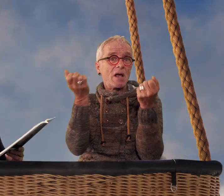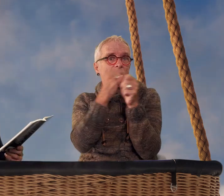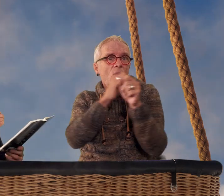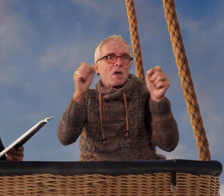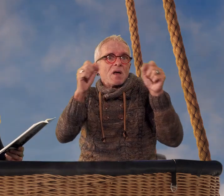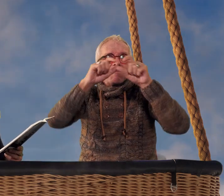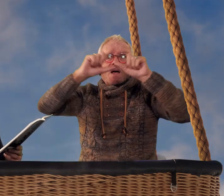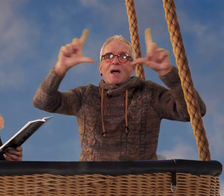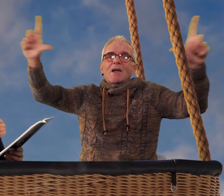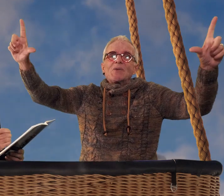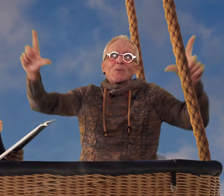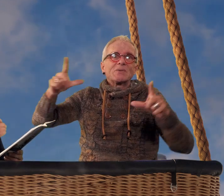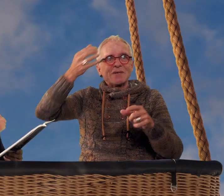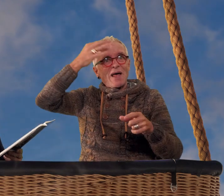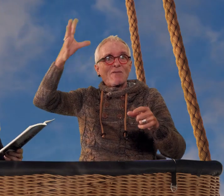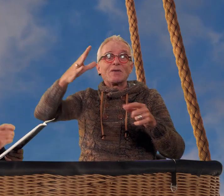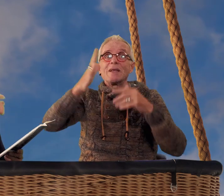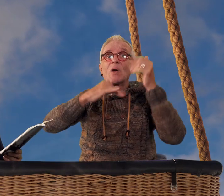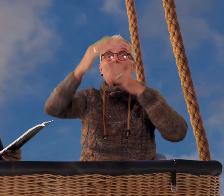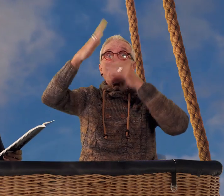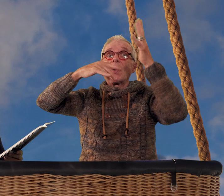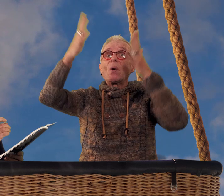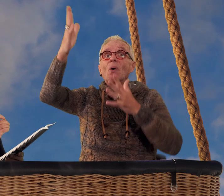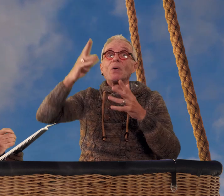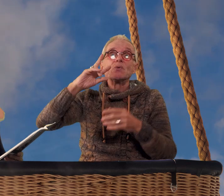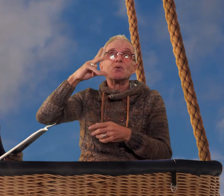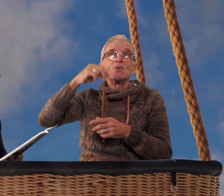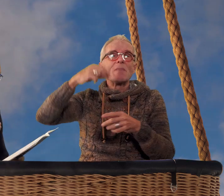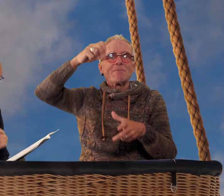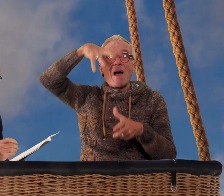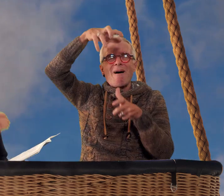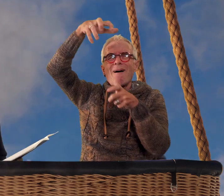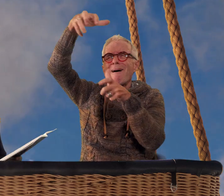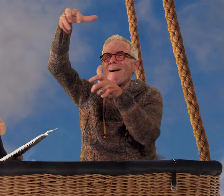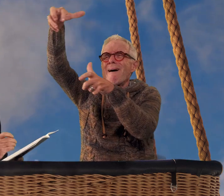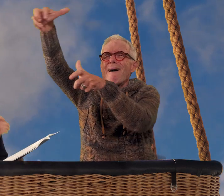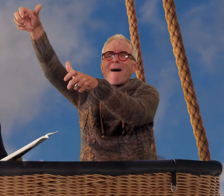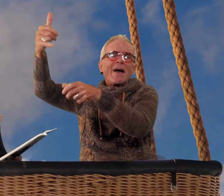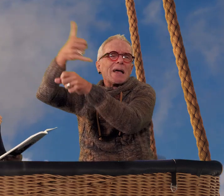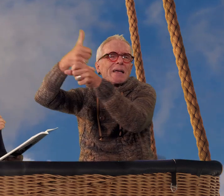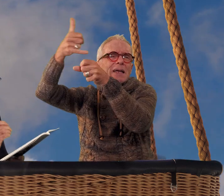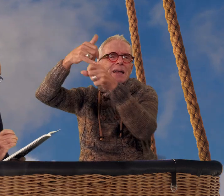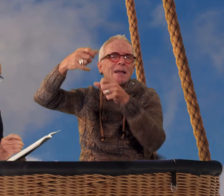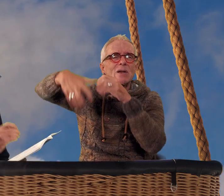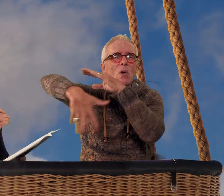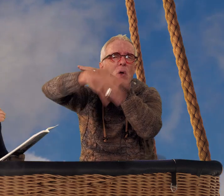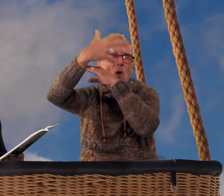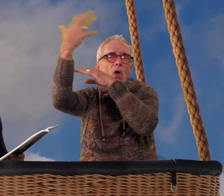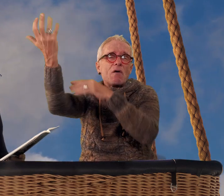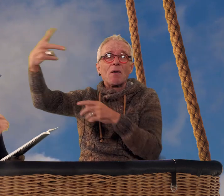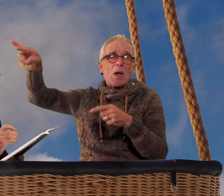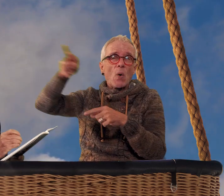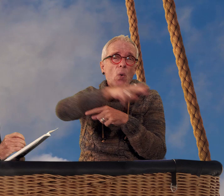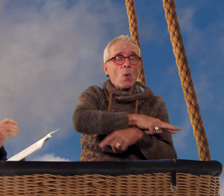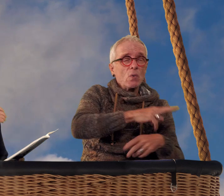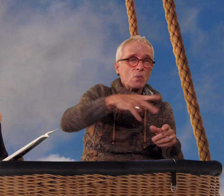inventée pour le bonheur du genre humain. Ce globe partira incessamment pour les échelles du Levant et à son retour, il annoncera ses voyages tant pour